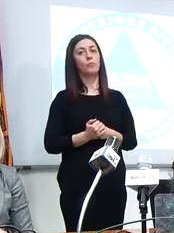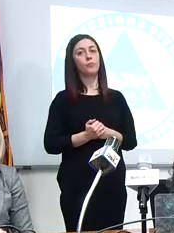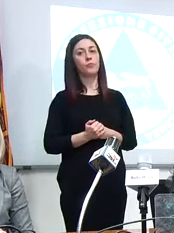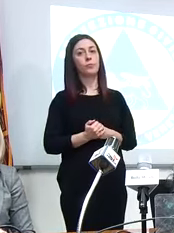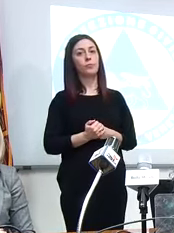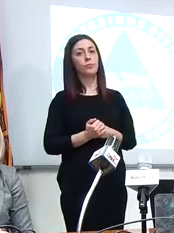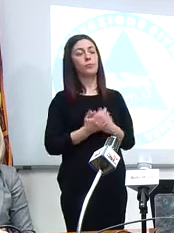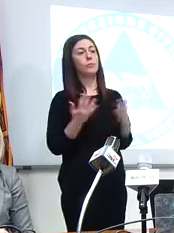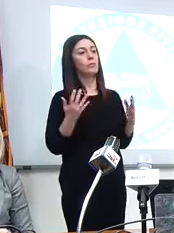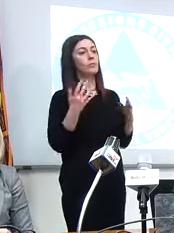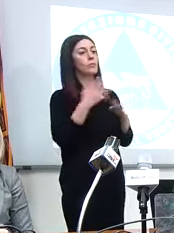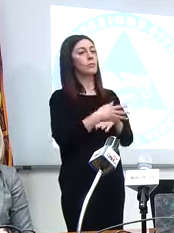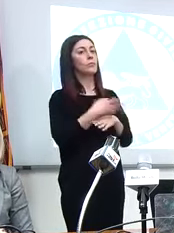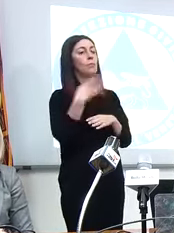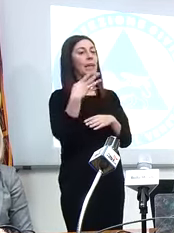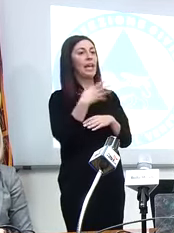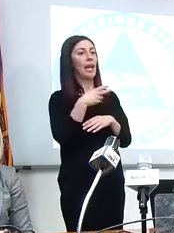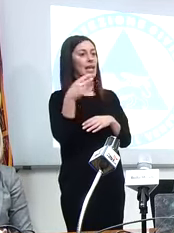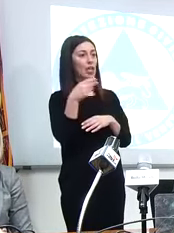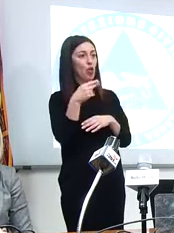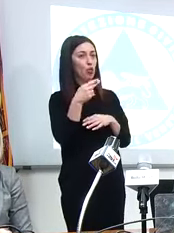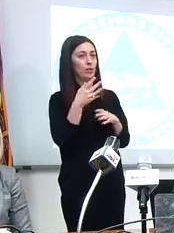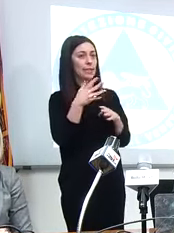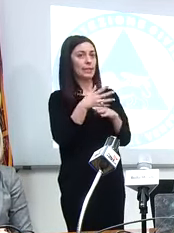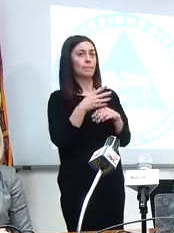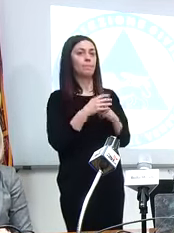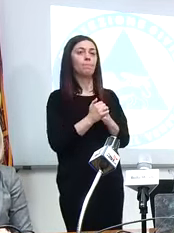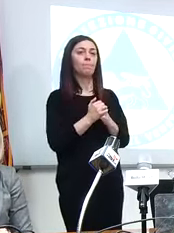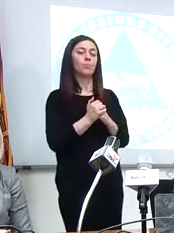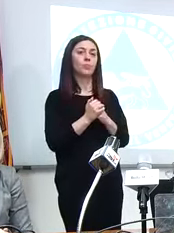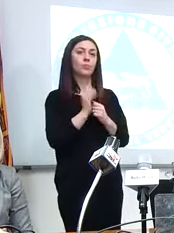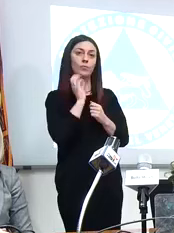Michela Nicolussi Moro. Dottoressa, mi scusi,